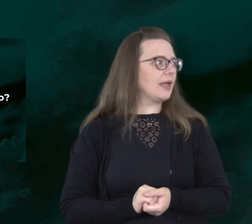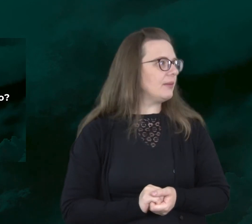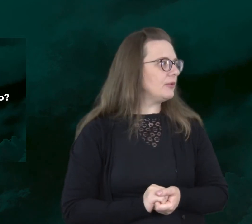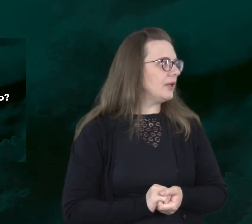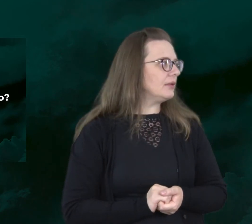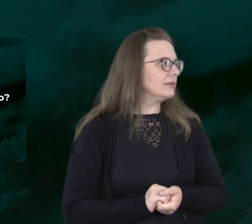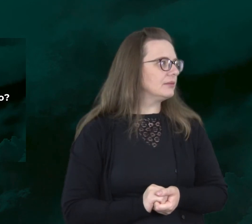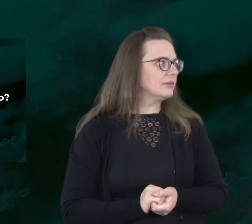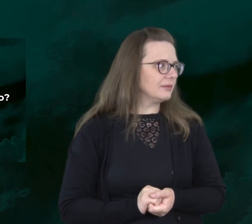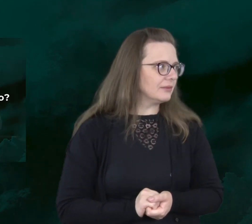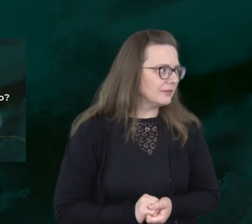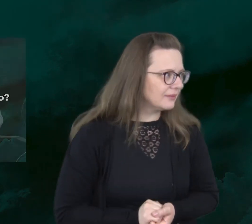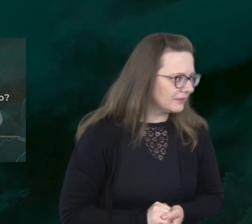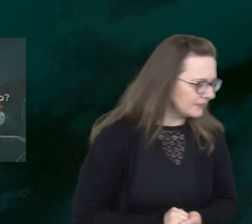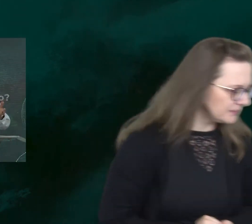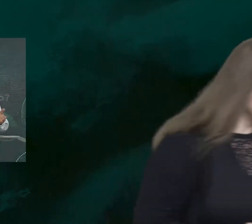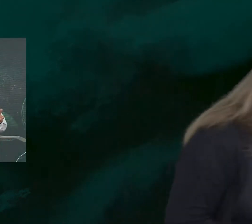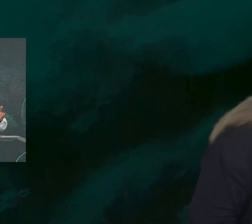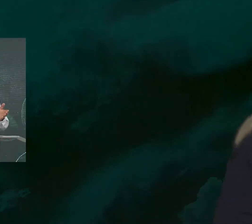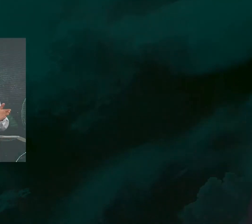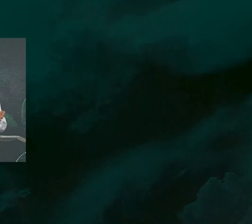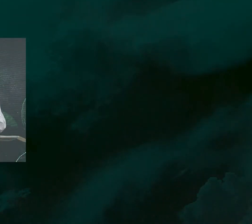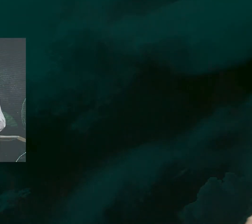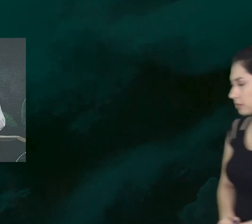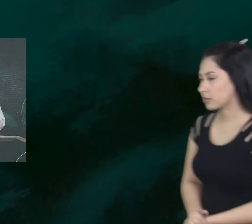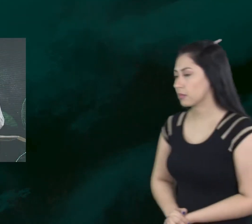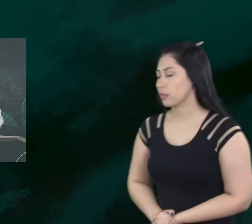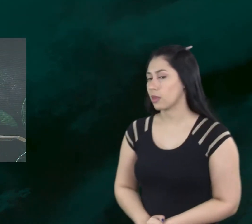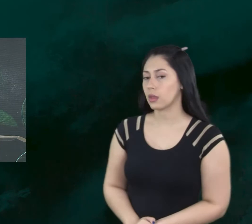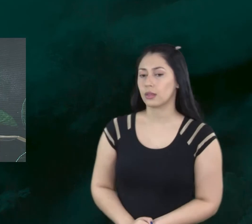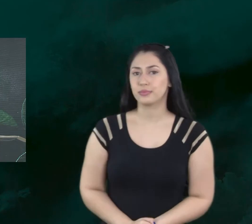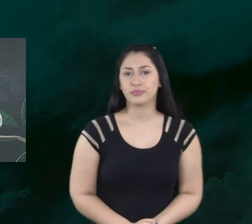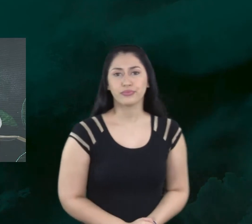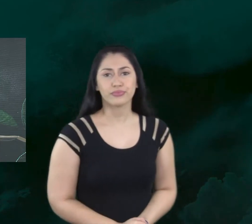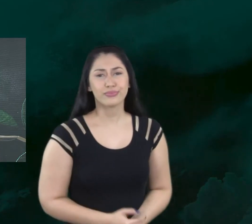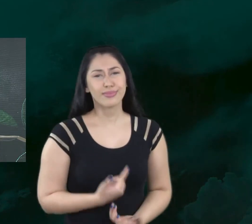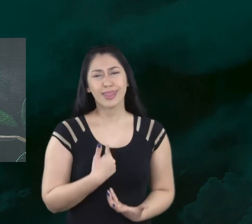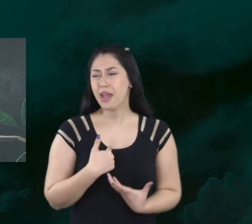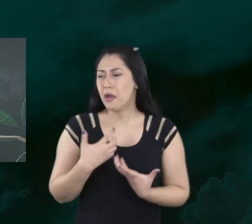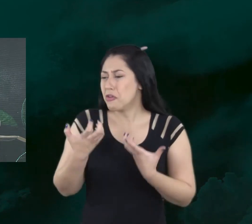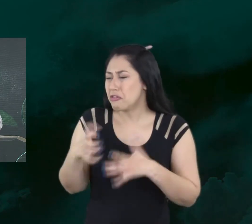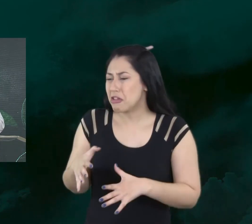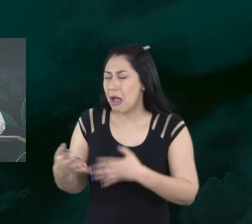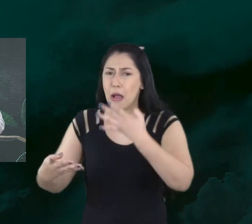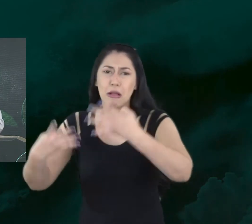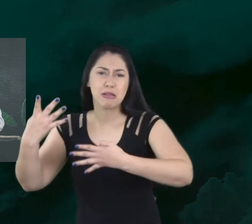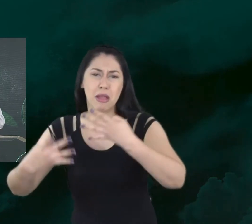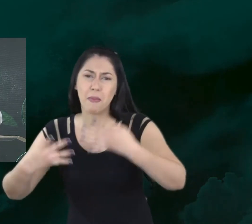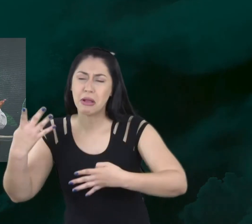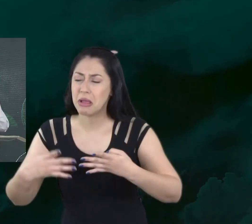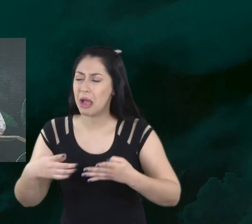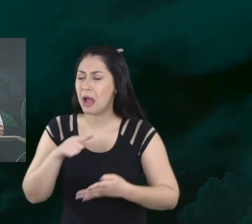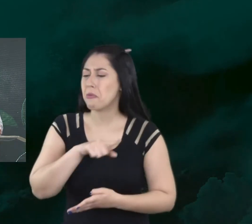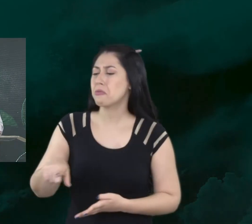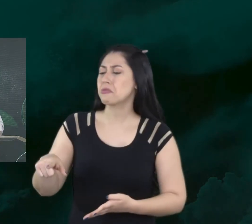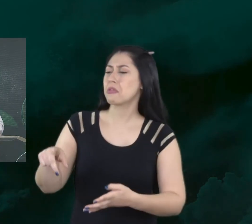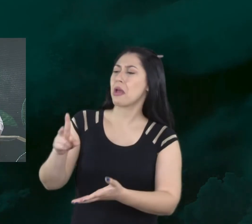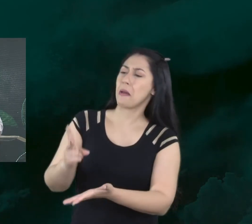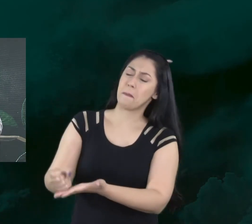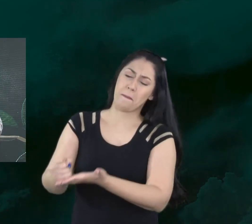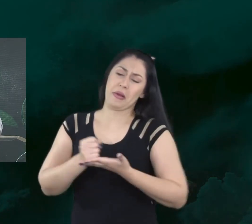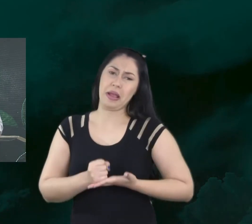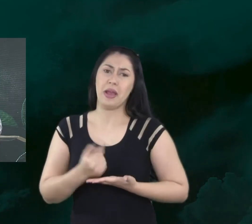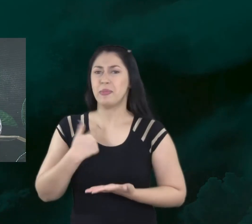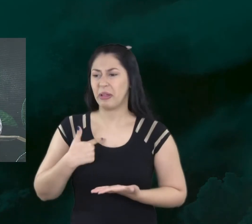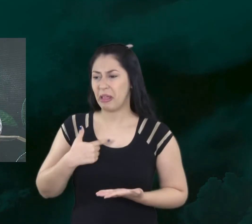fiz tudo isso, não quis ser pesado a vocês, não aceitei de vocês o meu sustento? Será que é porque não amo vocês?